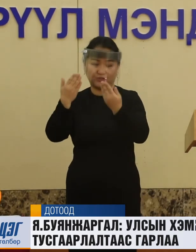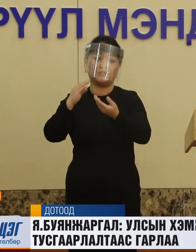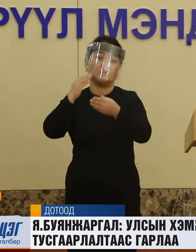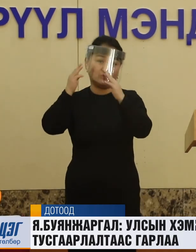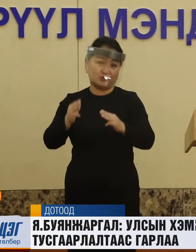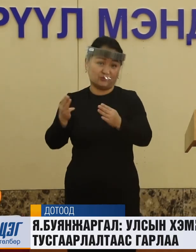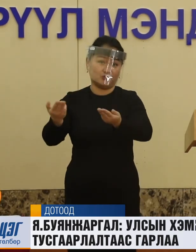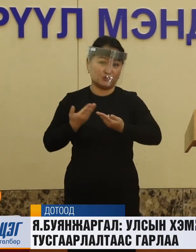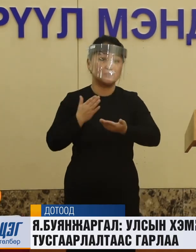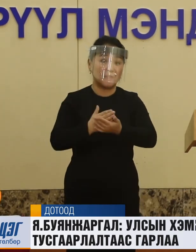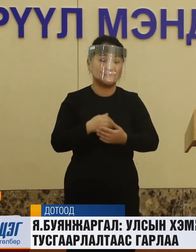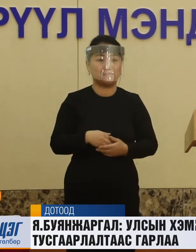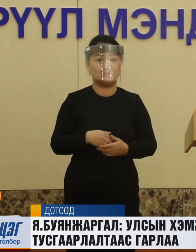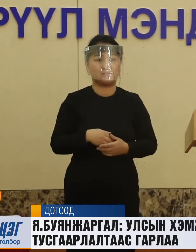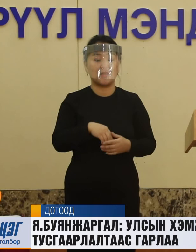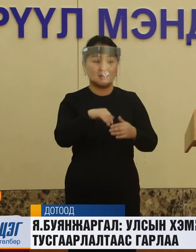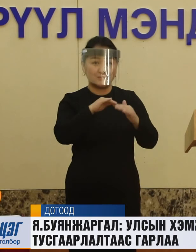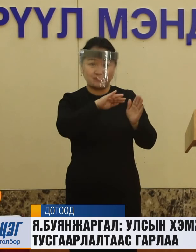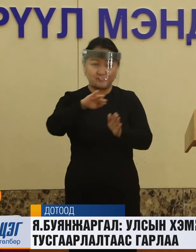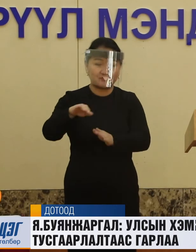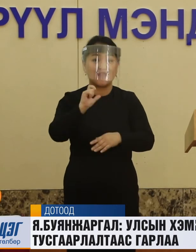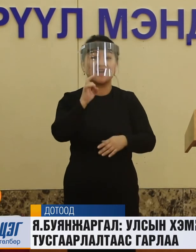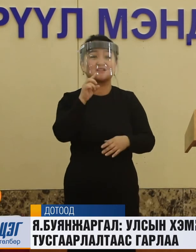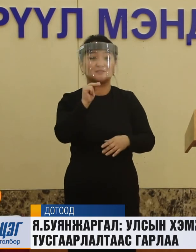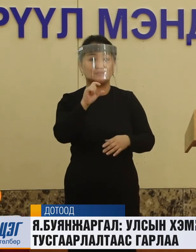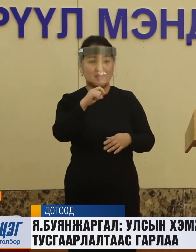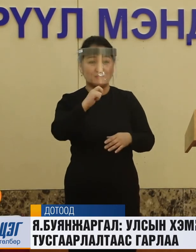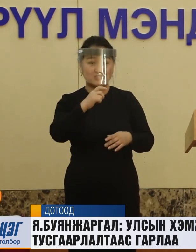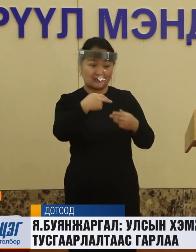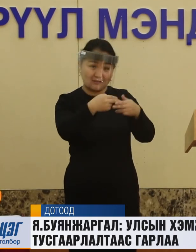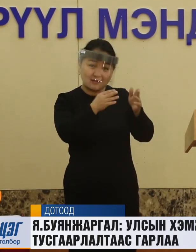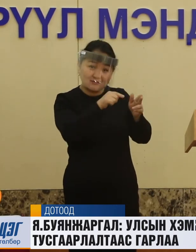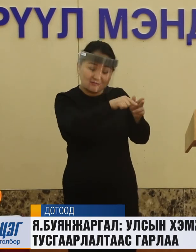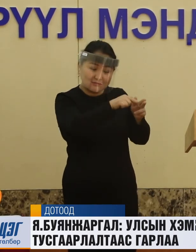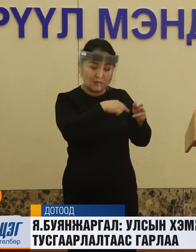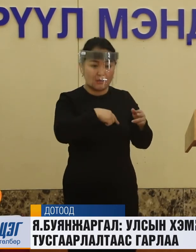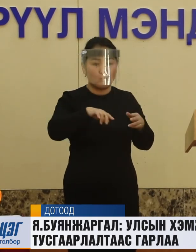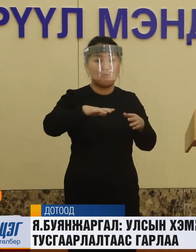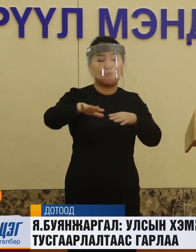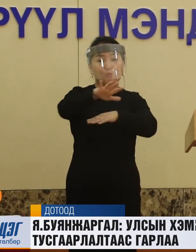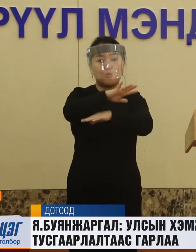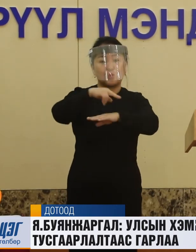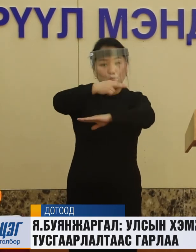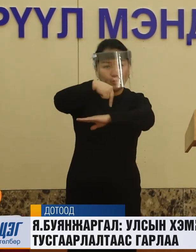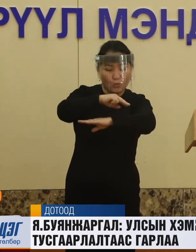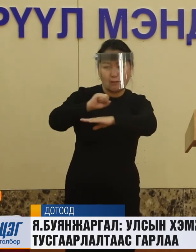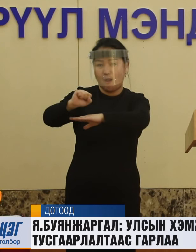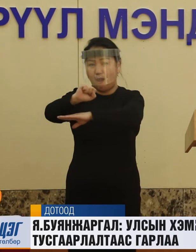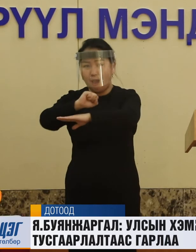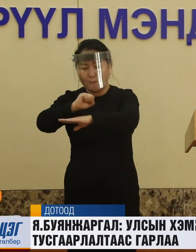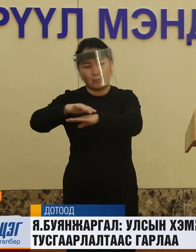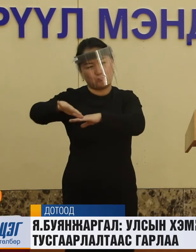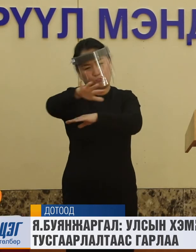үүнээс гадна эрчим тэмцлийн тасгуудыг ер нь нийтдээ одоо бүх дүүргүүдийн болоод аймагуудын эрчим